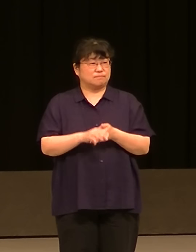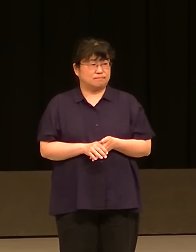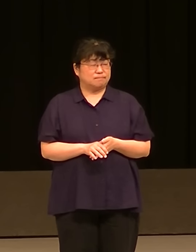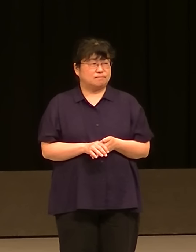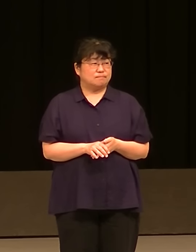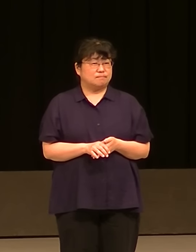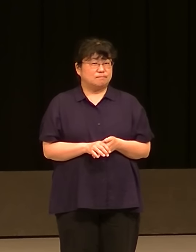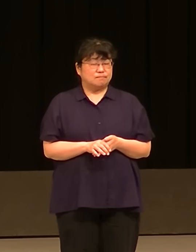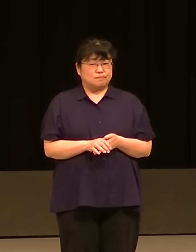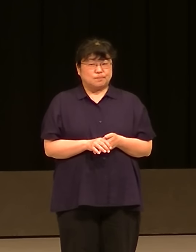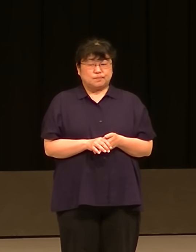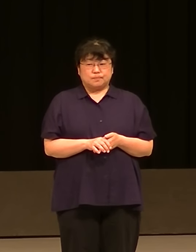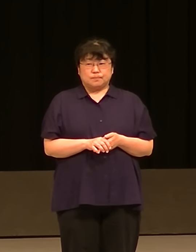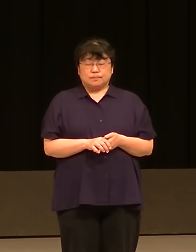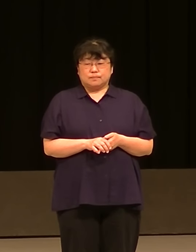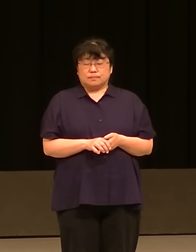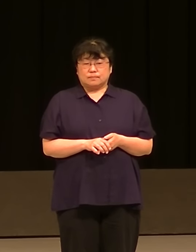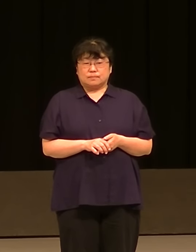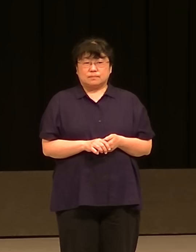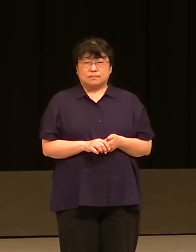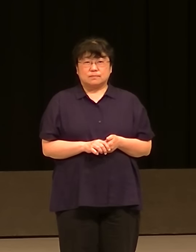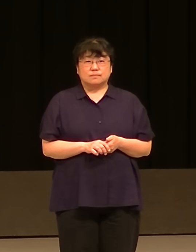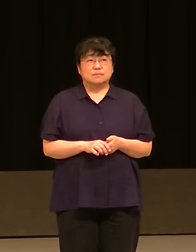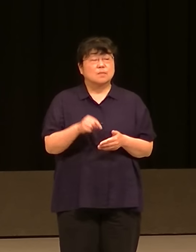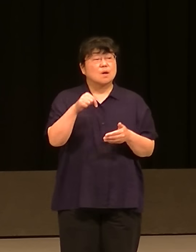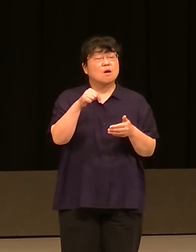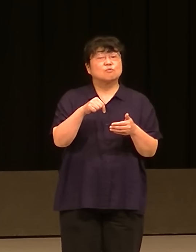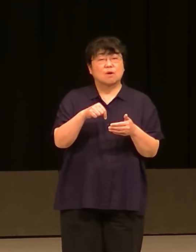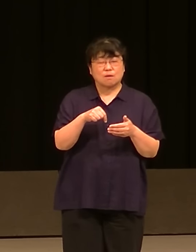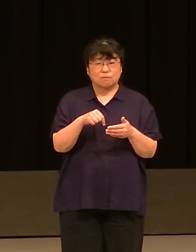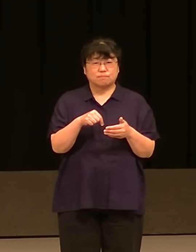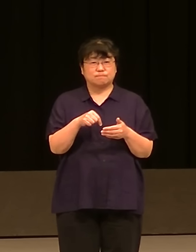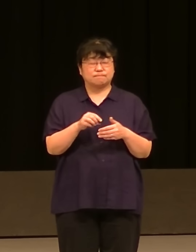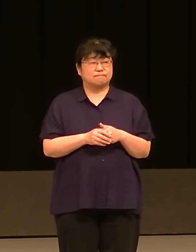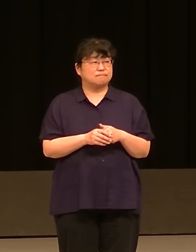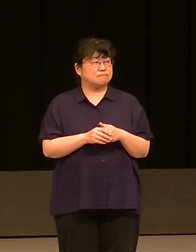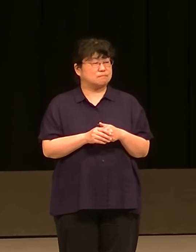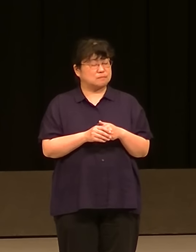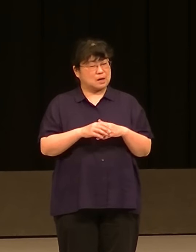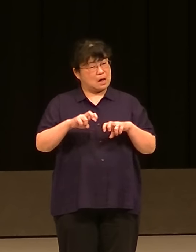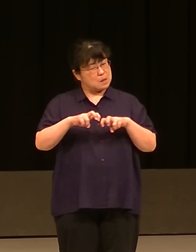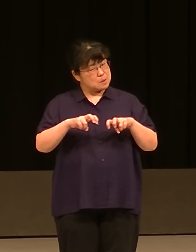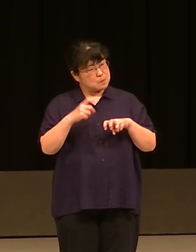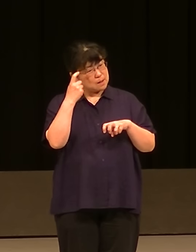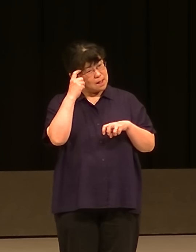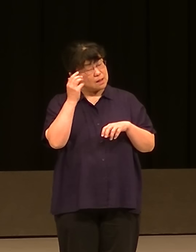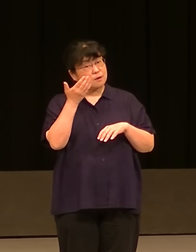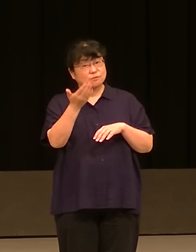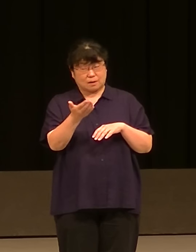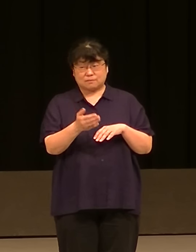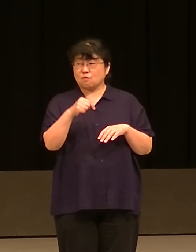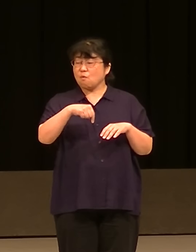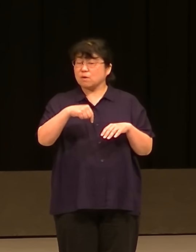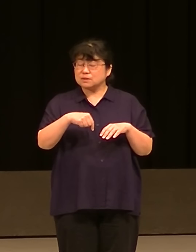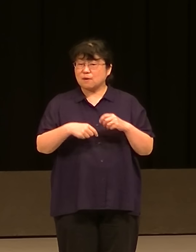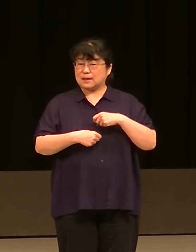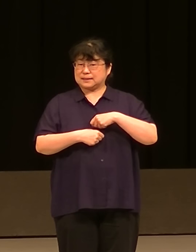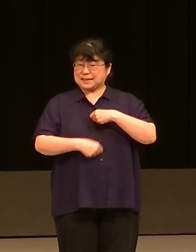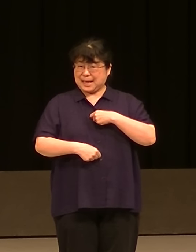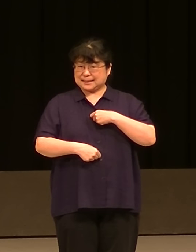ているということ、でありますが、それをどう解釈するかといえば、要はここには正